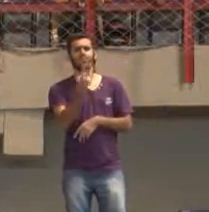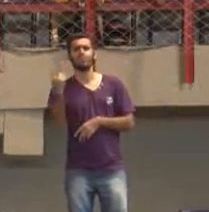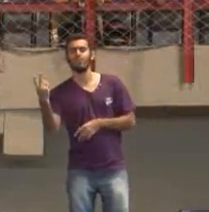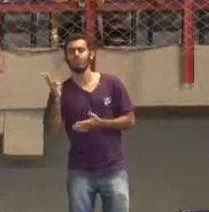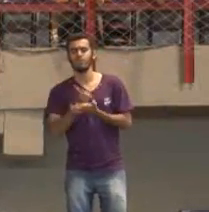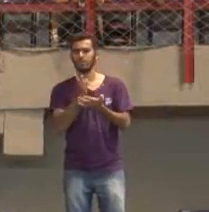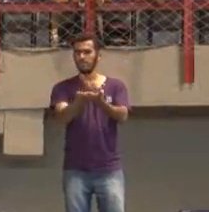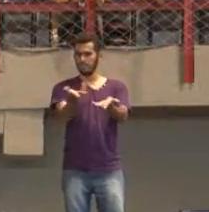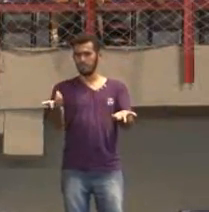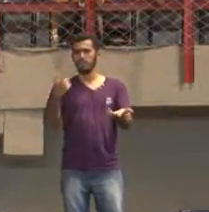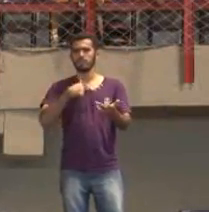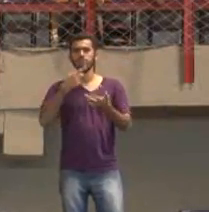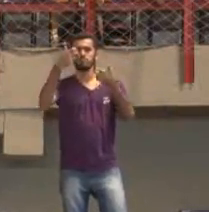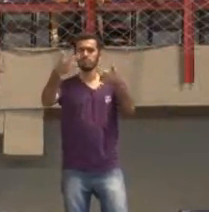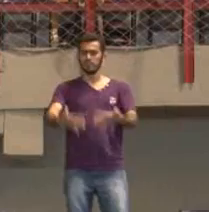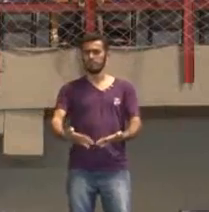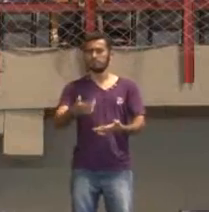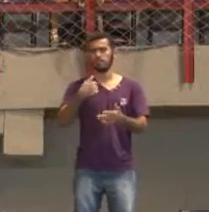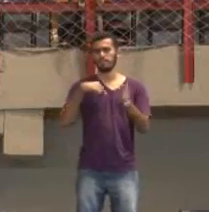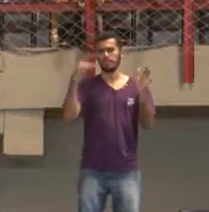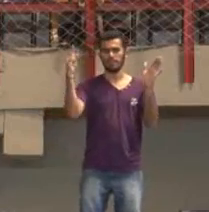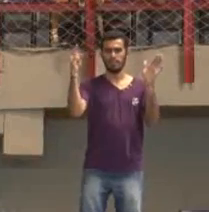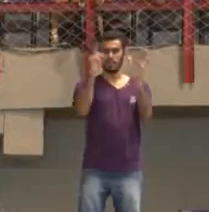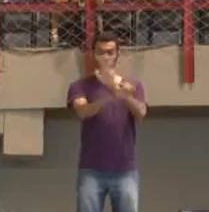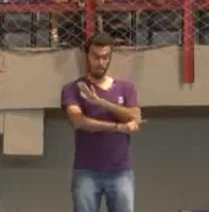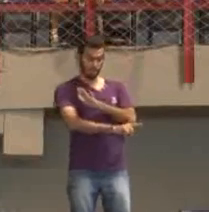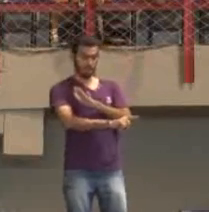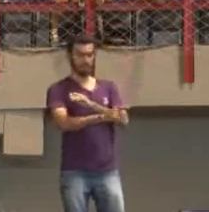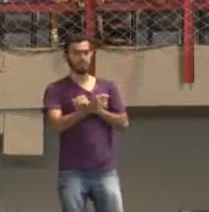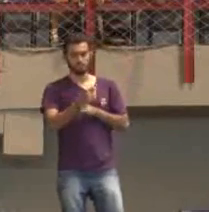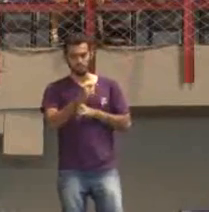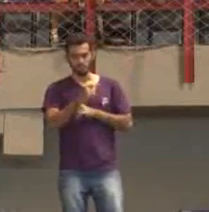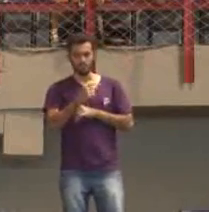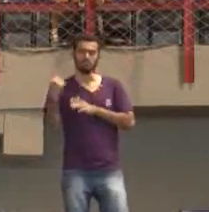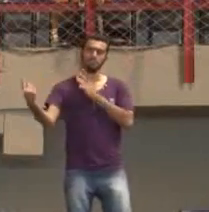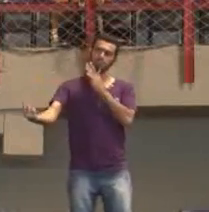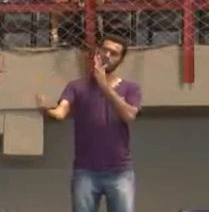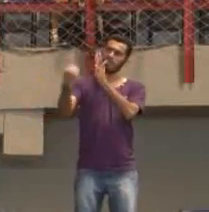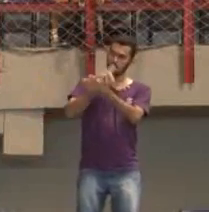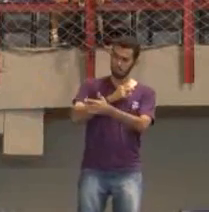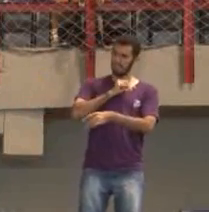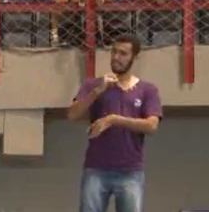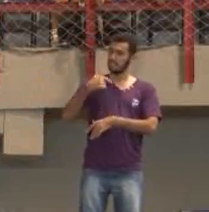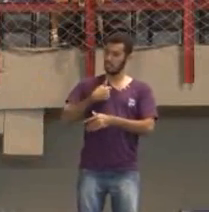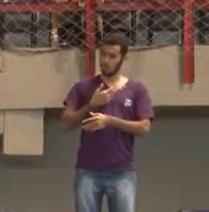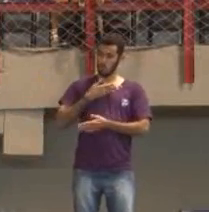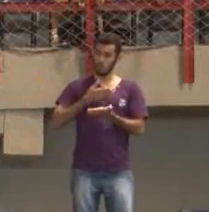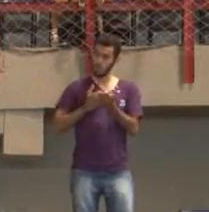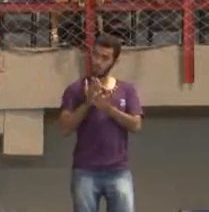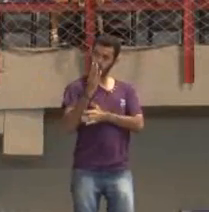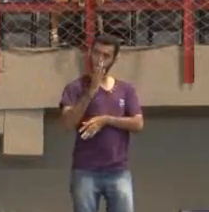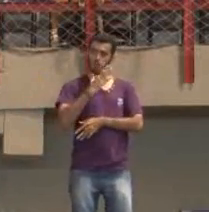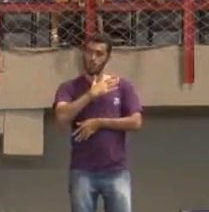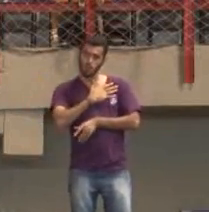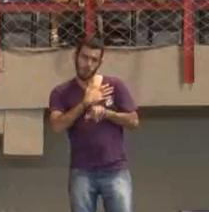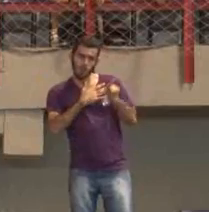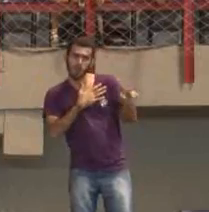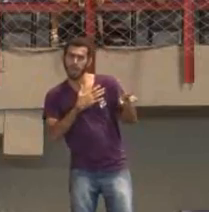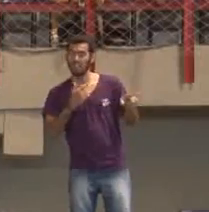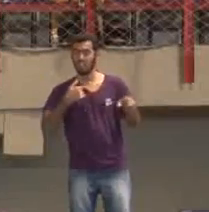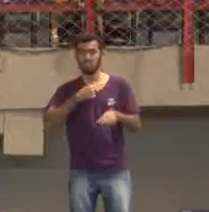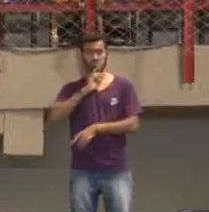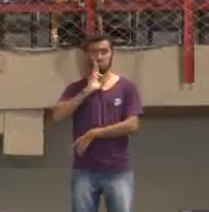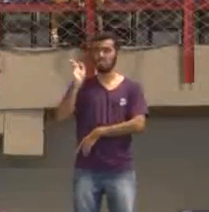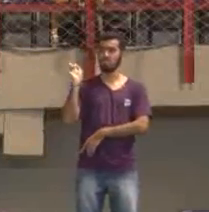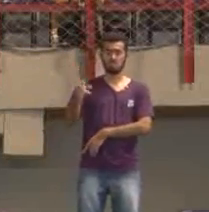diz assim, perguntaram para mim se ainda gosto dela, não é isso? Respondi, tenho ódio